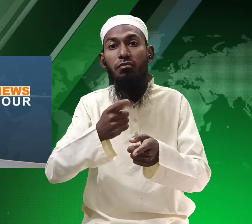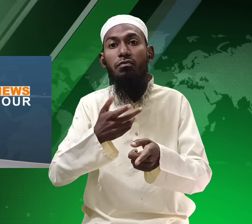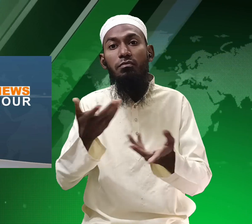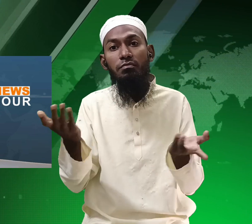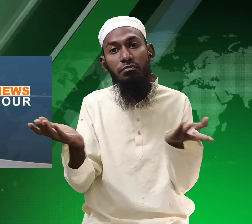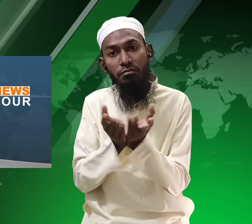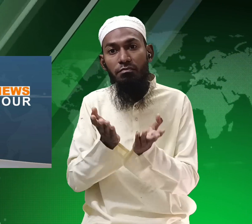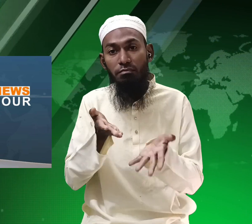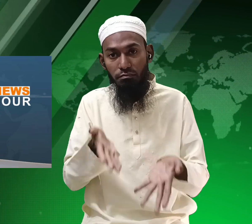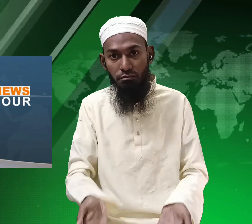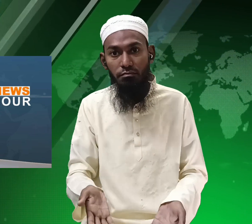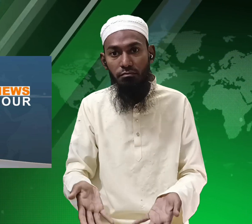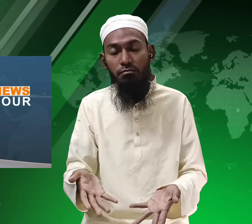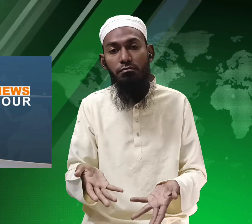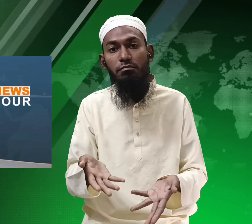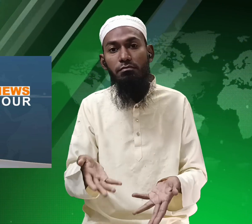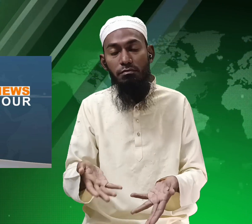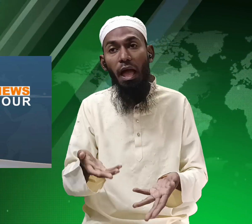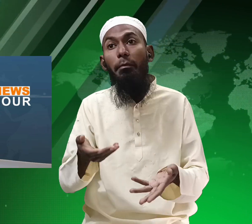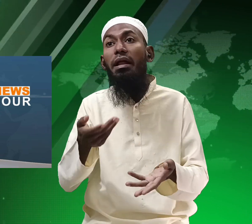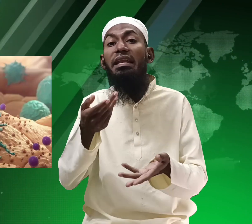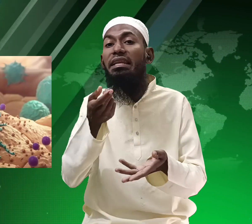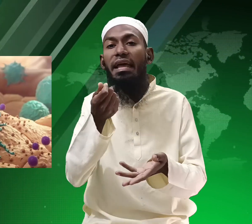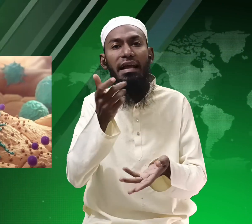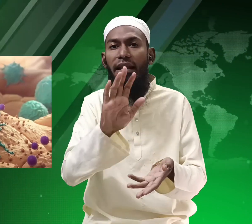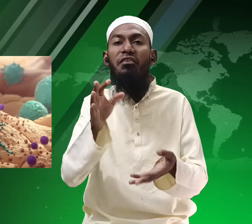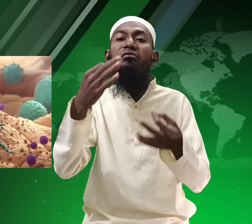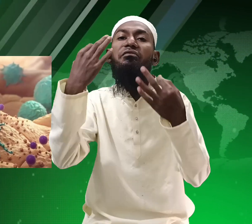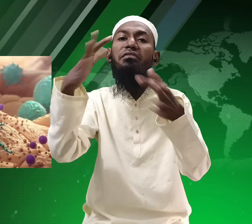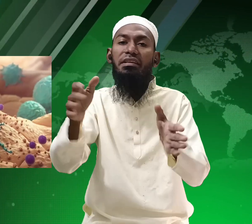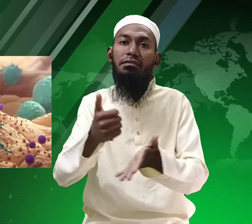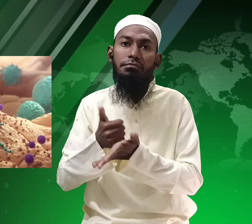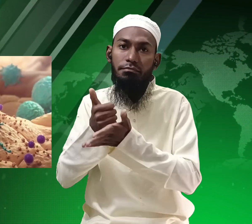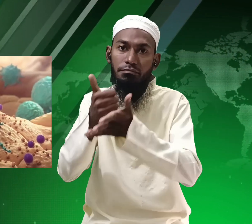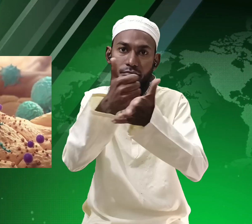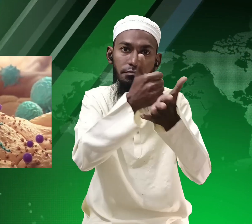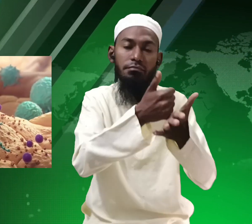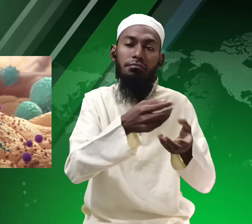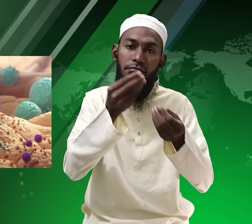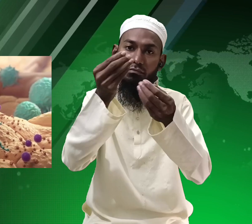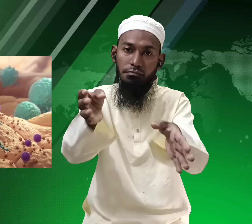এই দেশটি। এ নিয়ে বিস্তারিত থাকছে ডেস্ক রিপোর্টে।